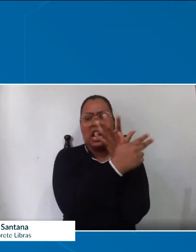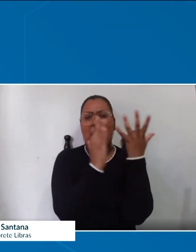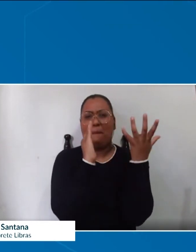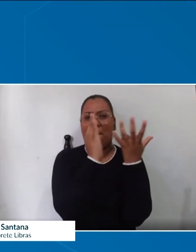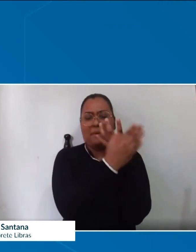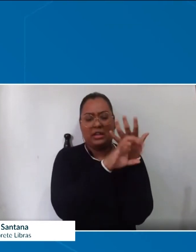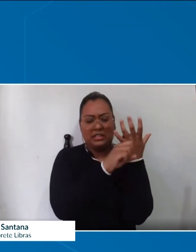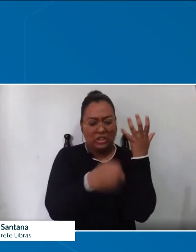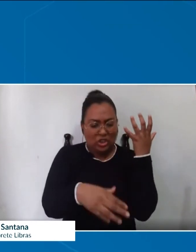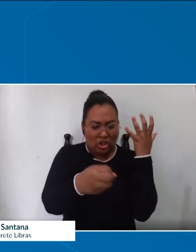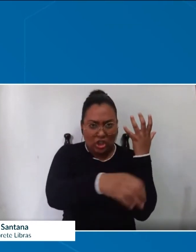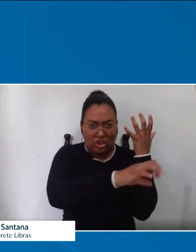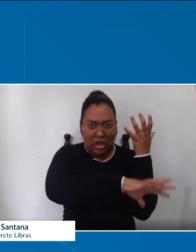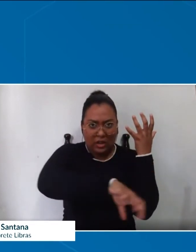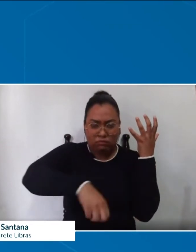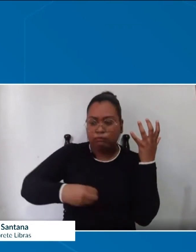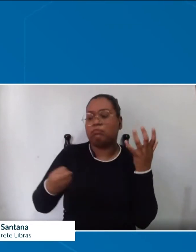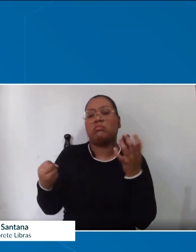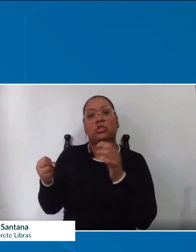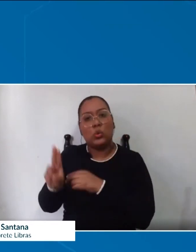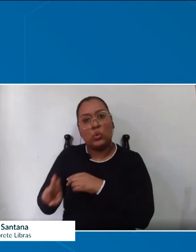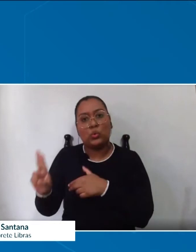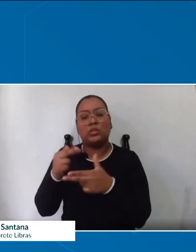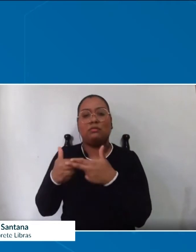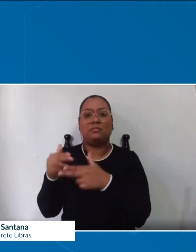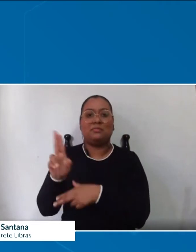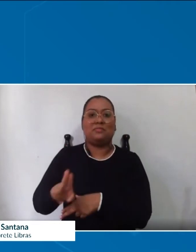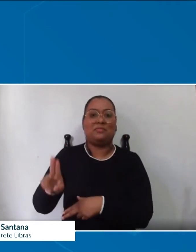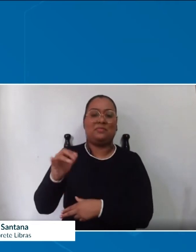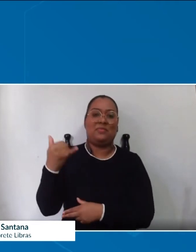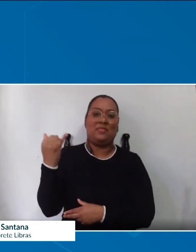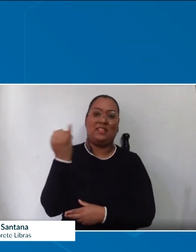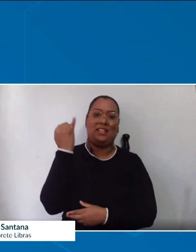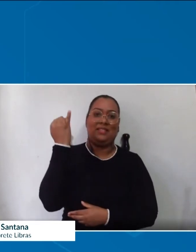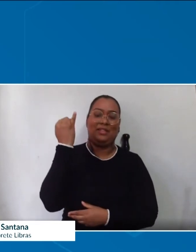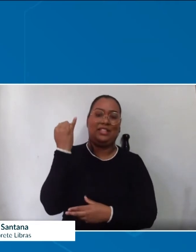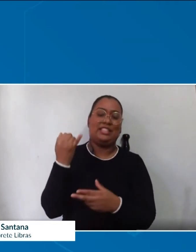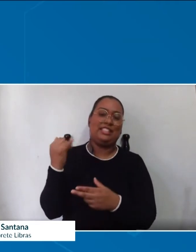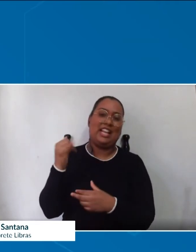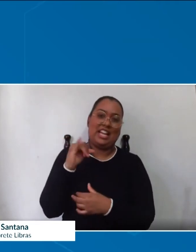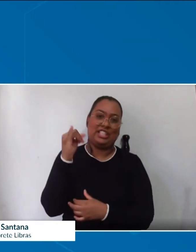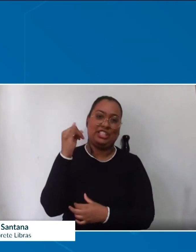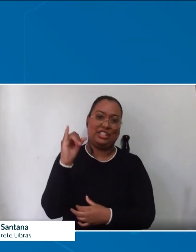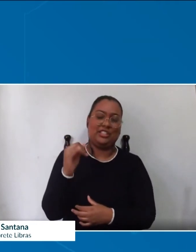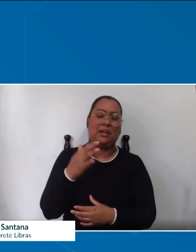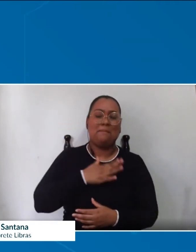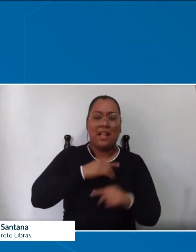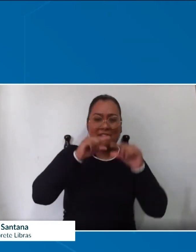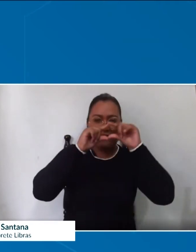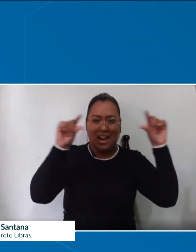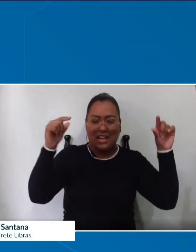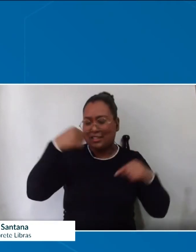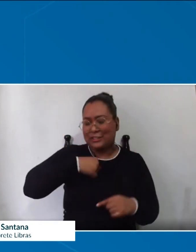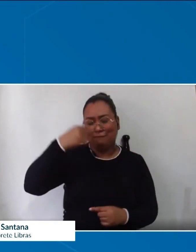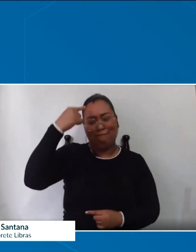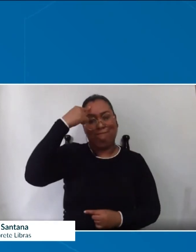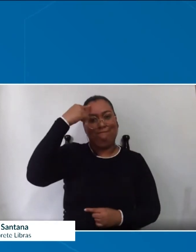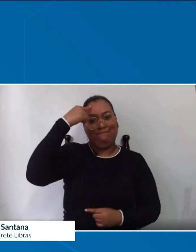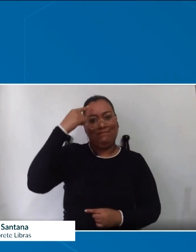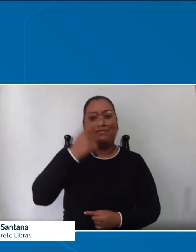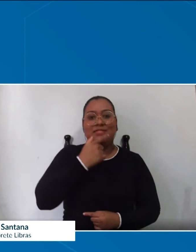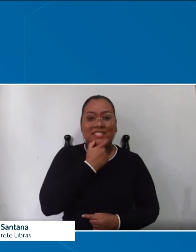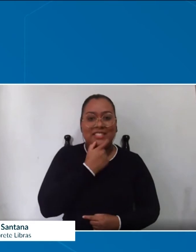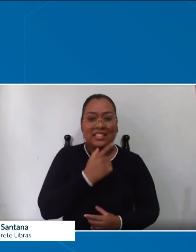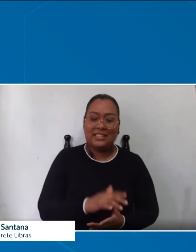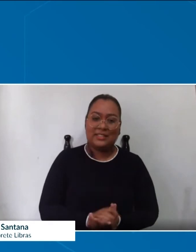usar energeticamente, você pode usar. Então, eu tenho uma frase que eu tenho muito na minha cabeça, que é em inglês, ela